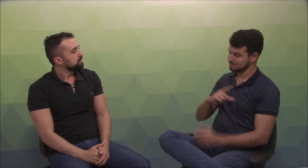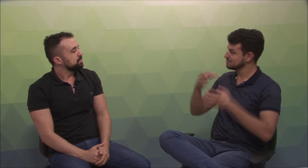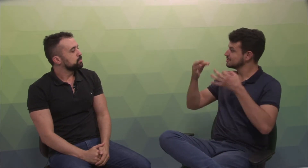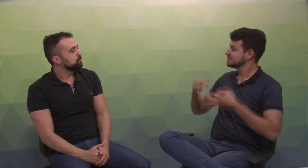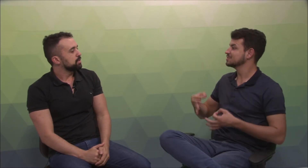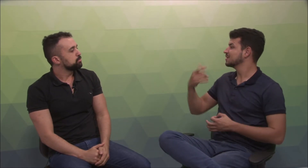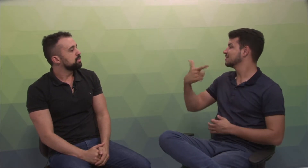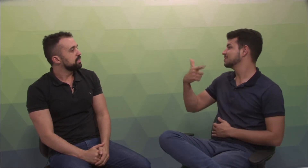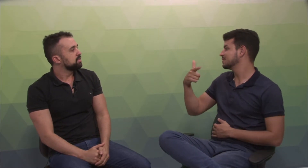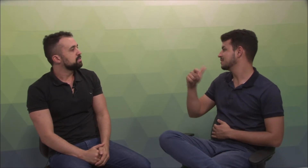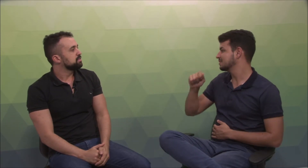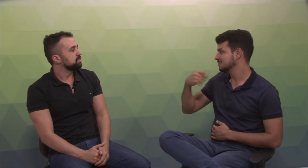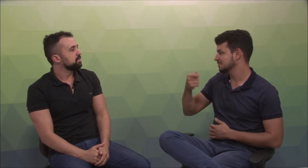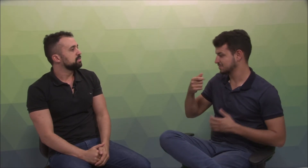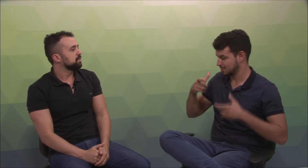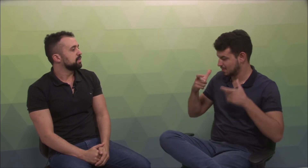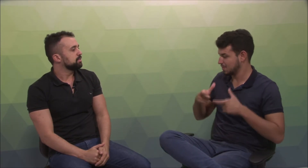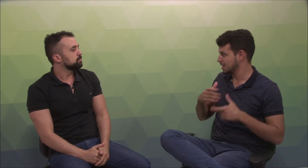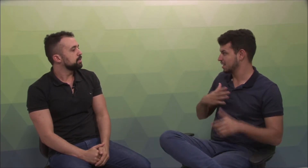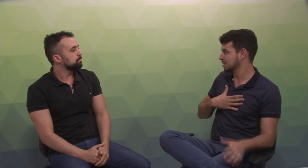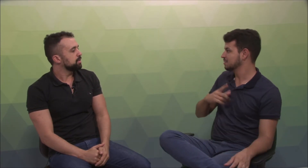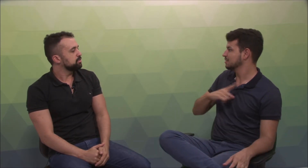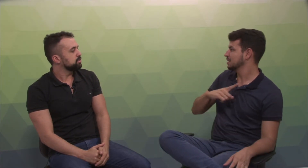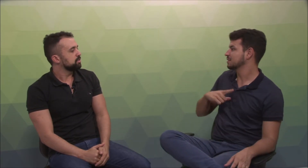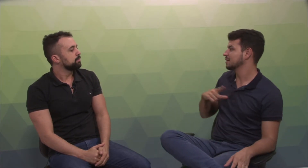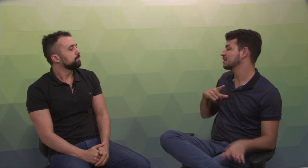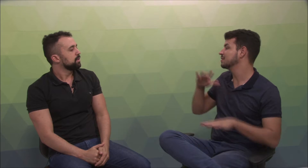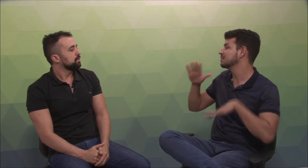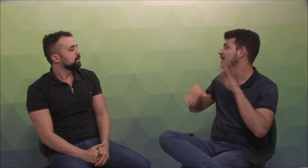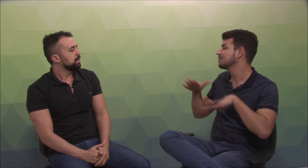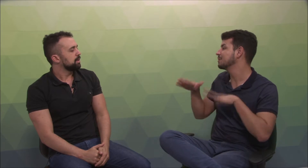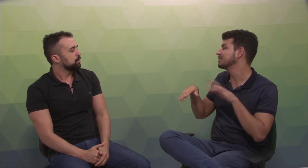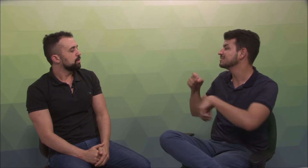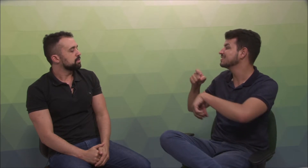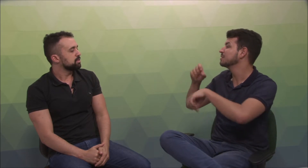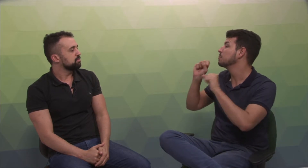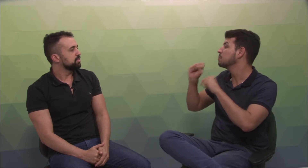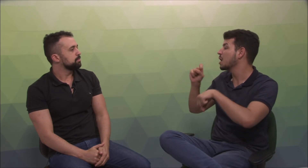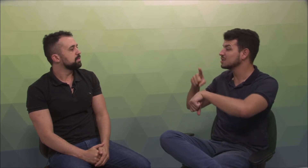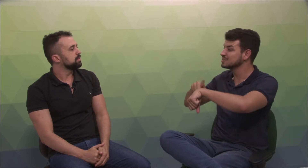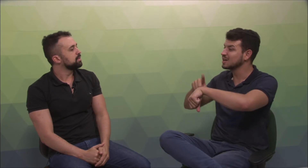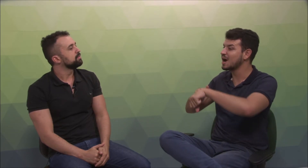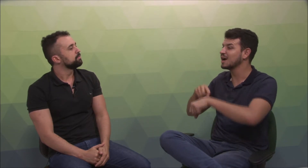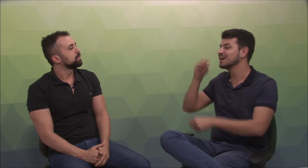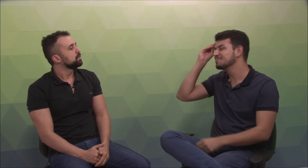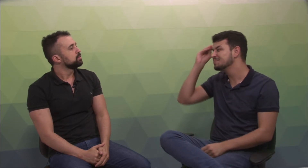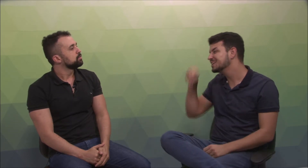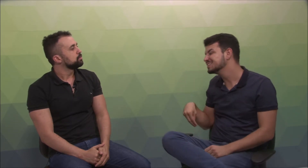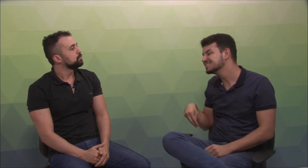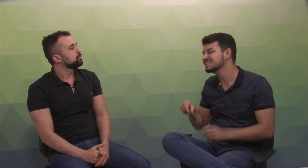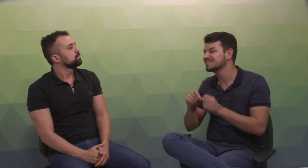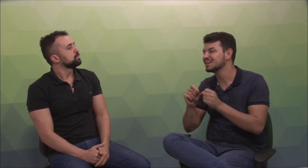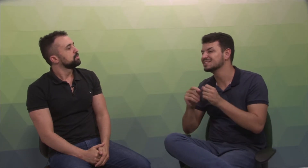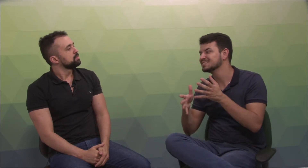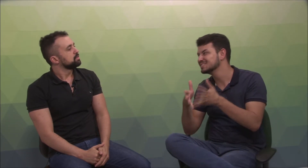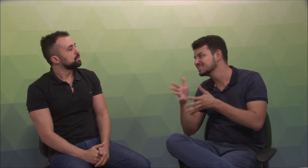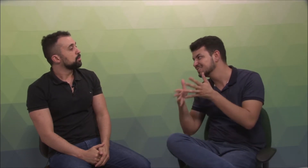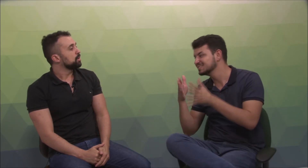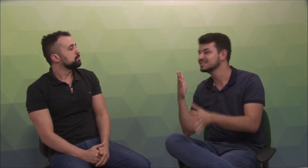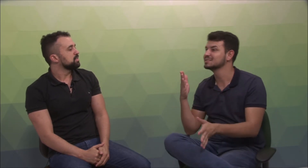Isso, o verbo ter, assim, né? Então depende, né? A locação vai depender do local. Também às vezes eu